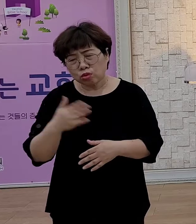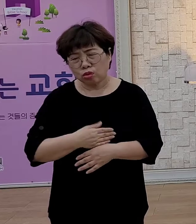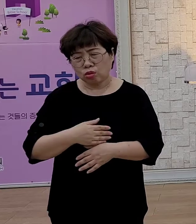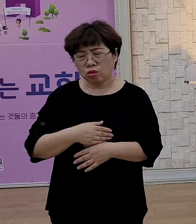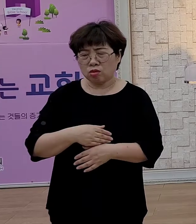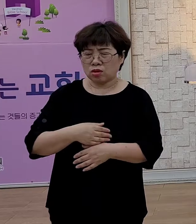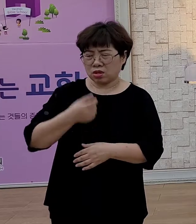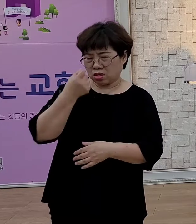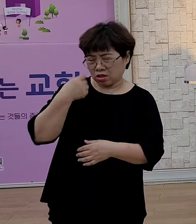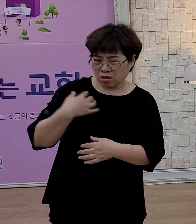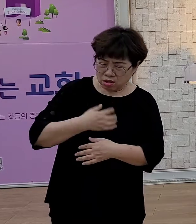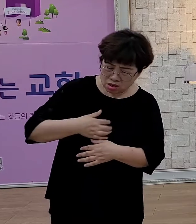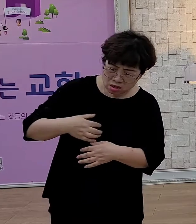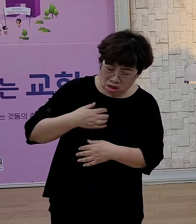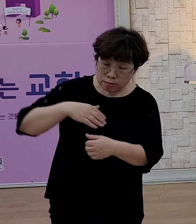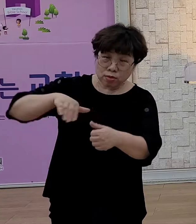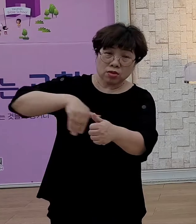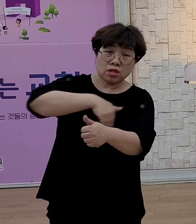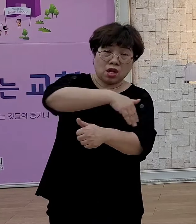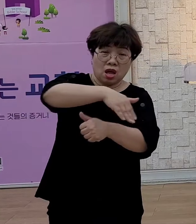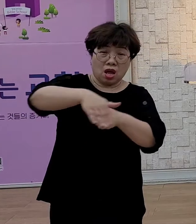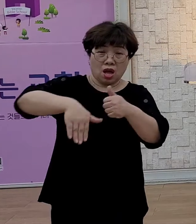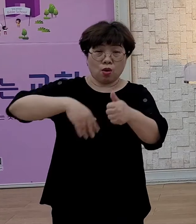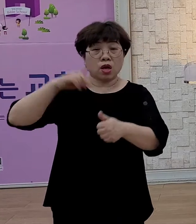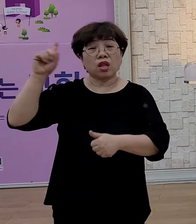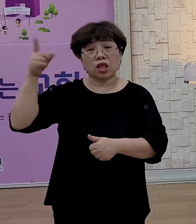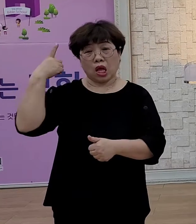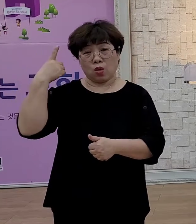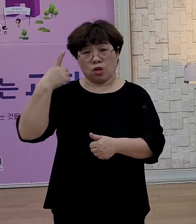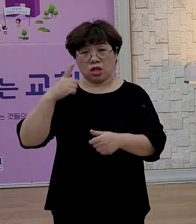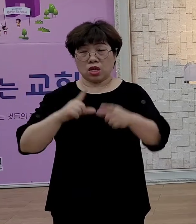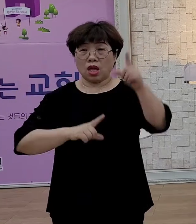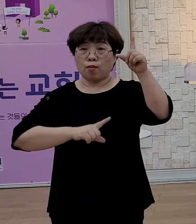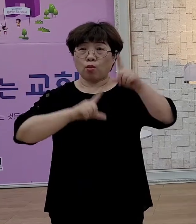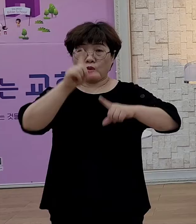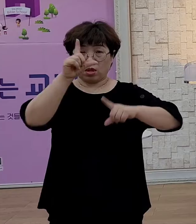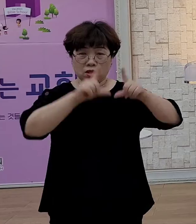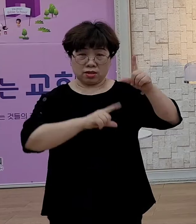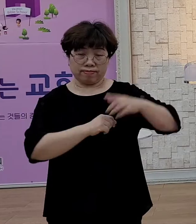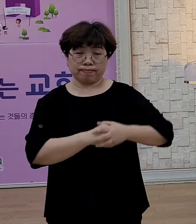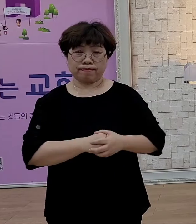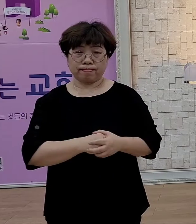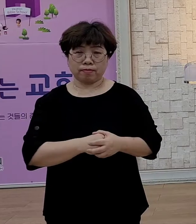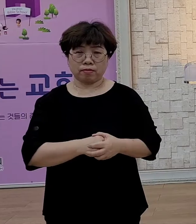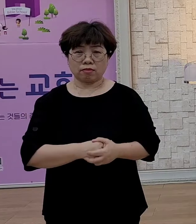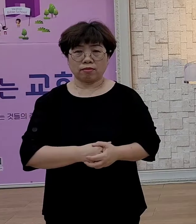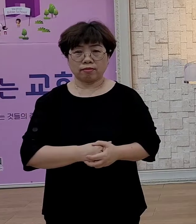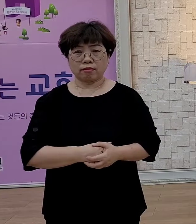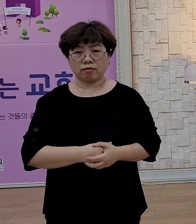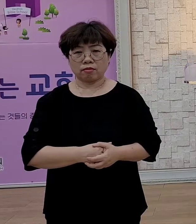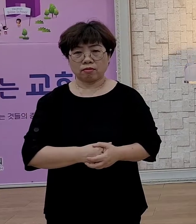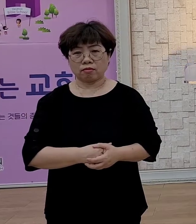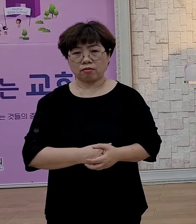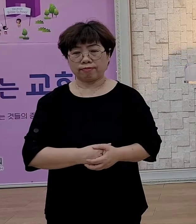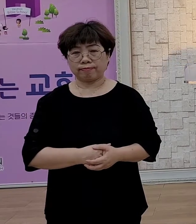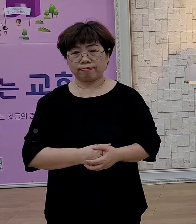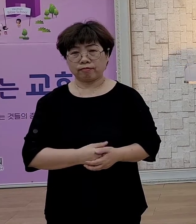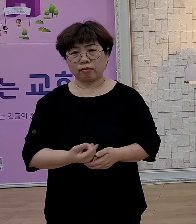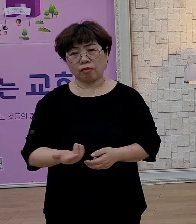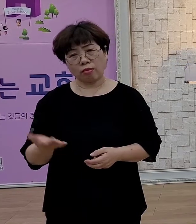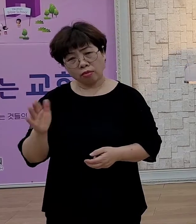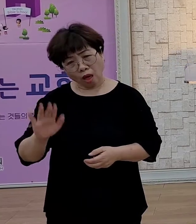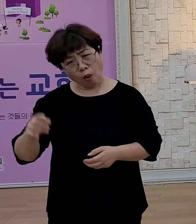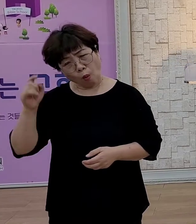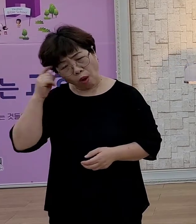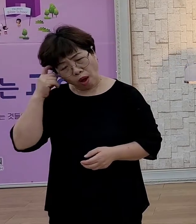통곡하는 이런 모습이 다윗의 모습이었다라는 것입니다. 왜 그가 이런 고난을 당해야